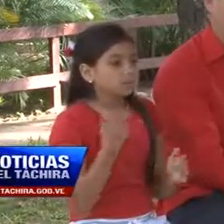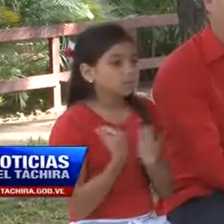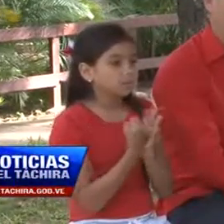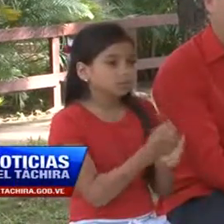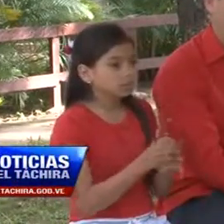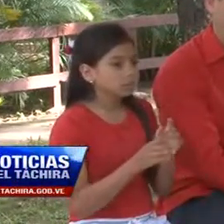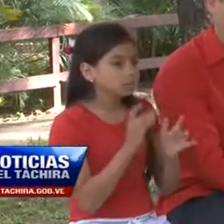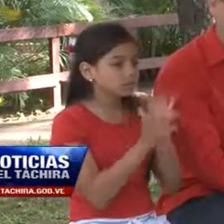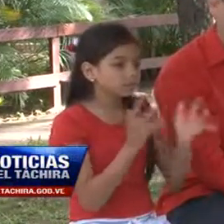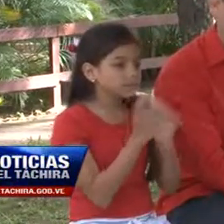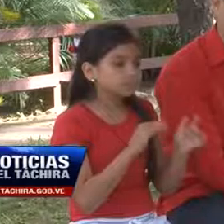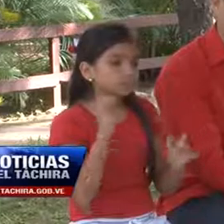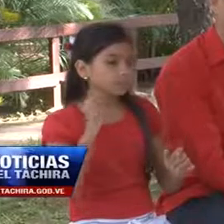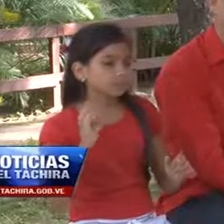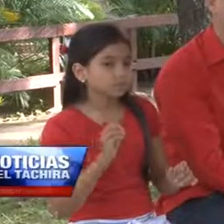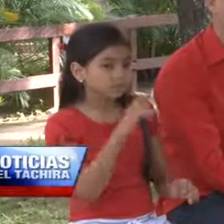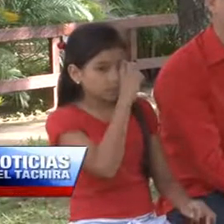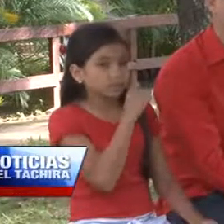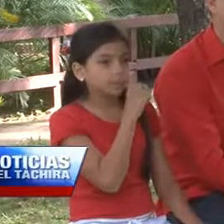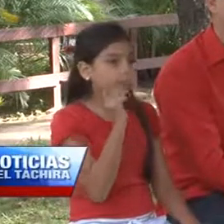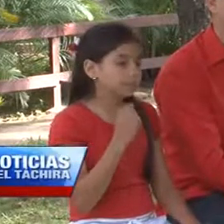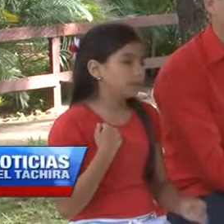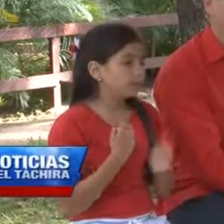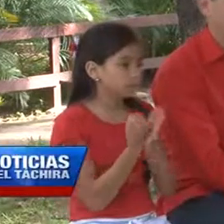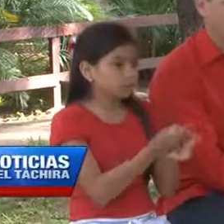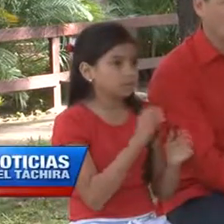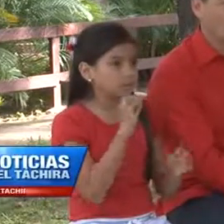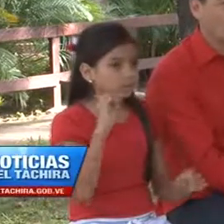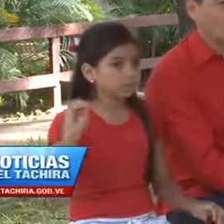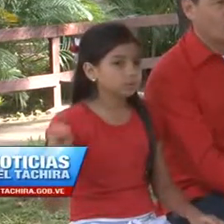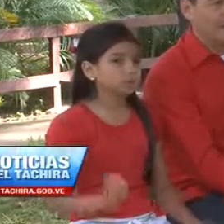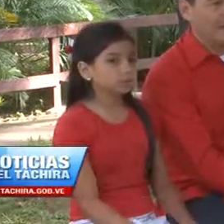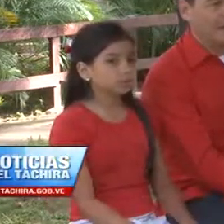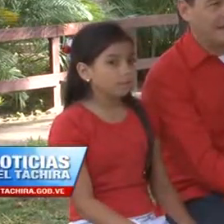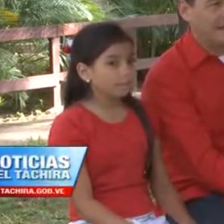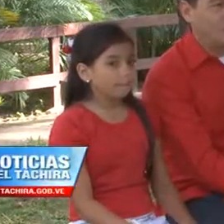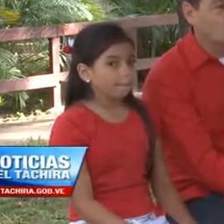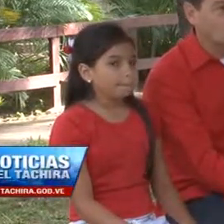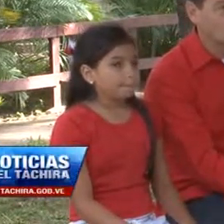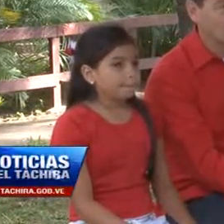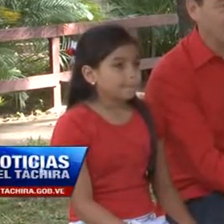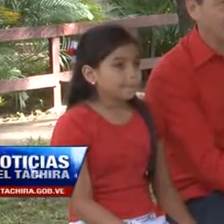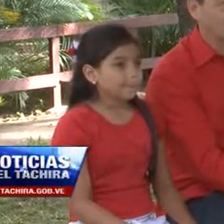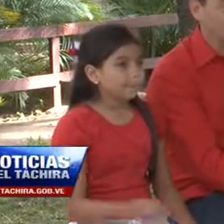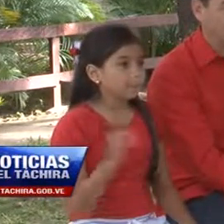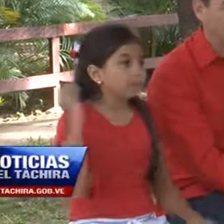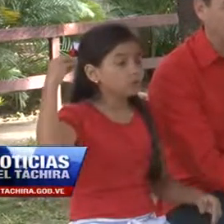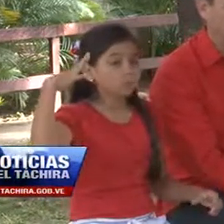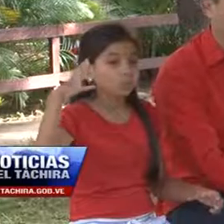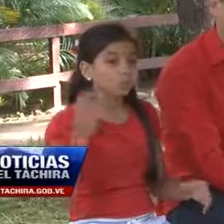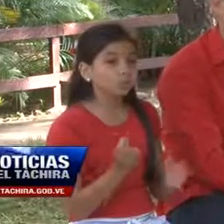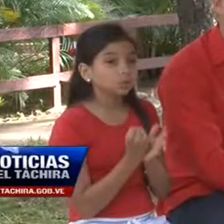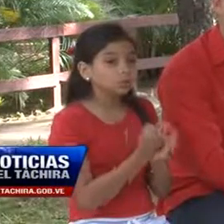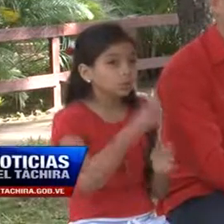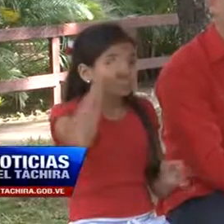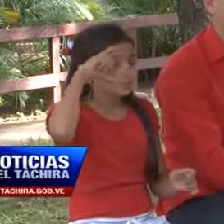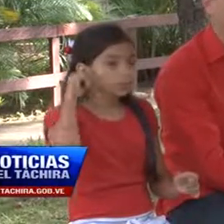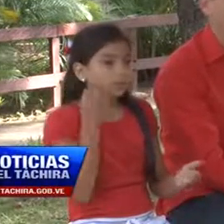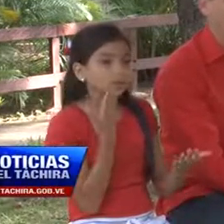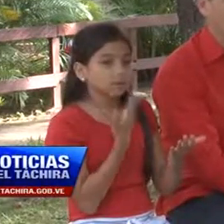explicarnos, ella habla perfectamente. Y es como, es la luz, es la vocería de todos